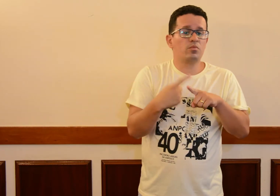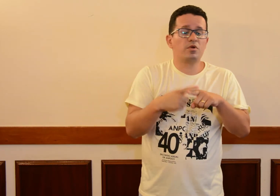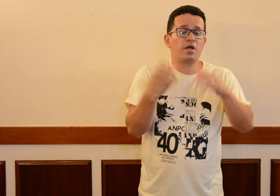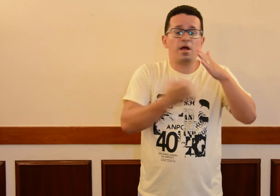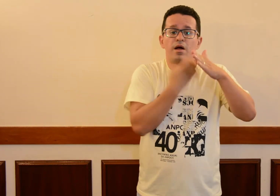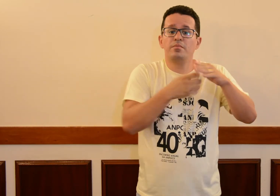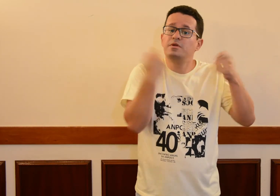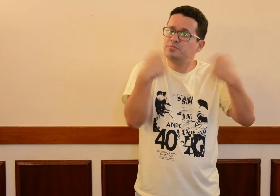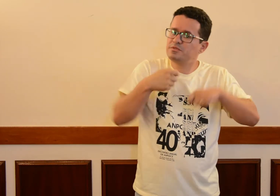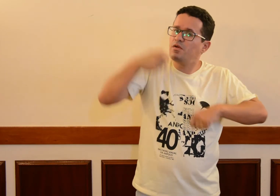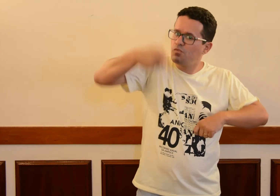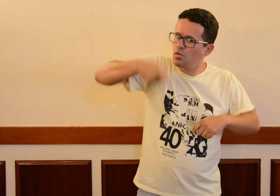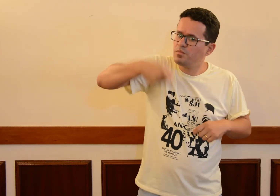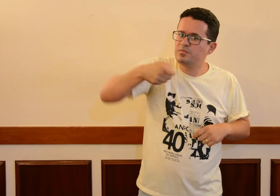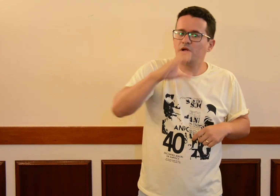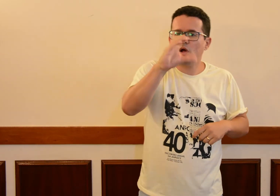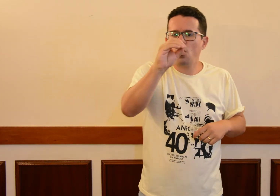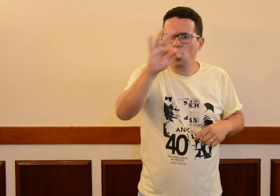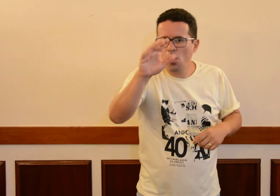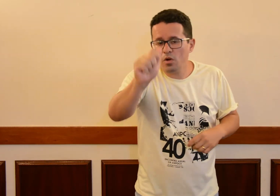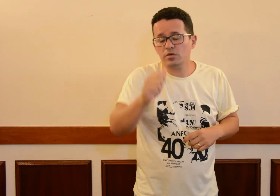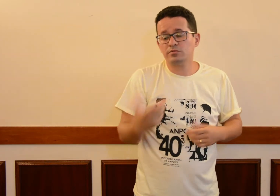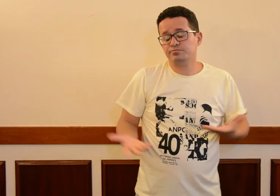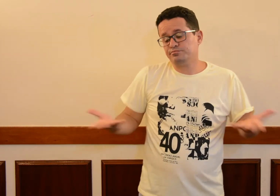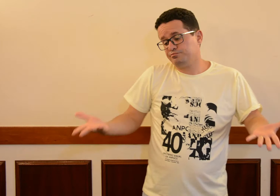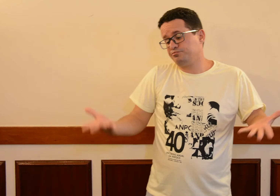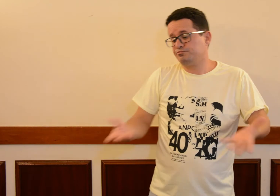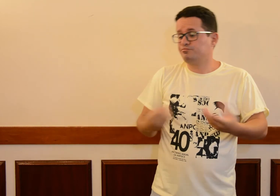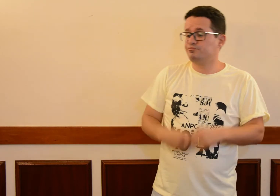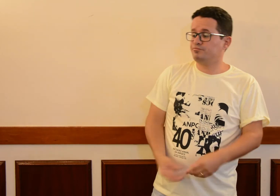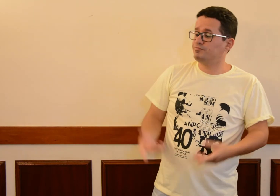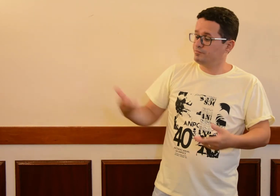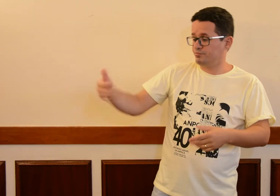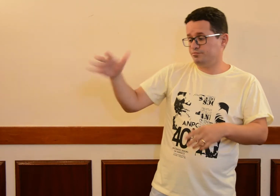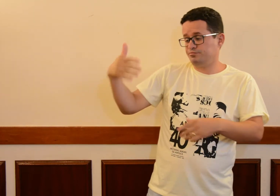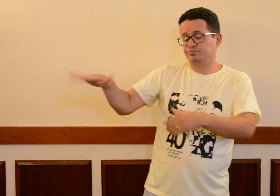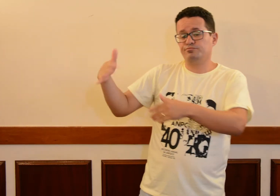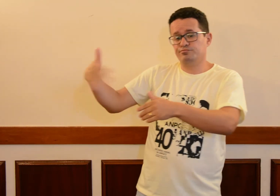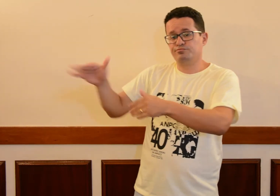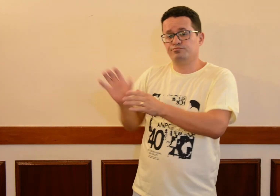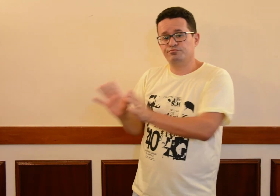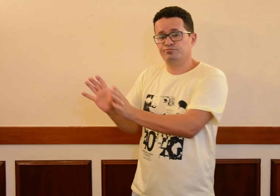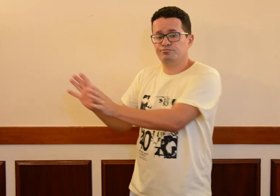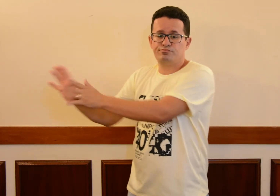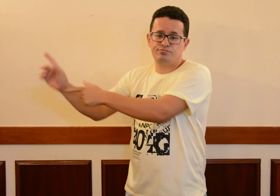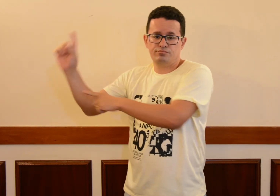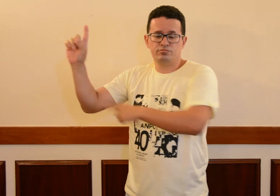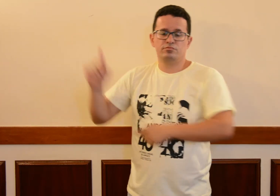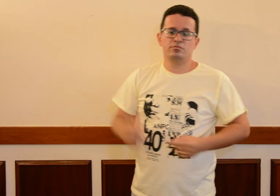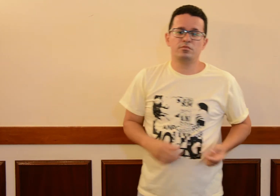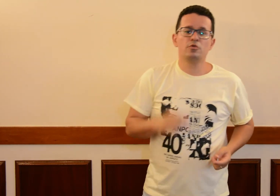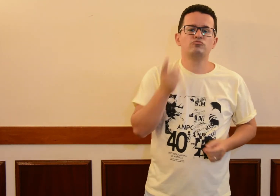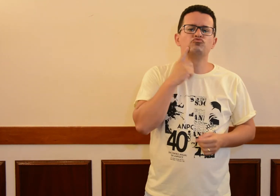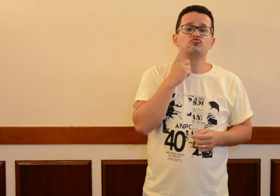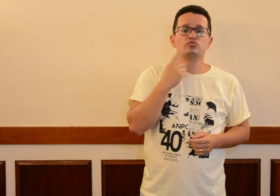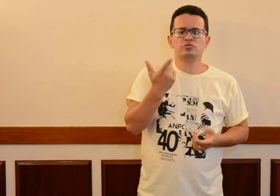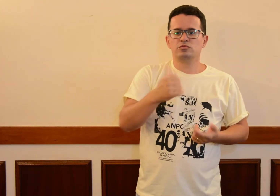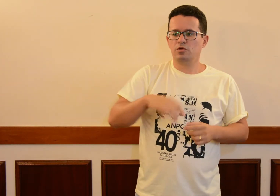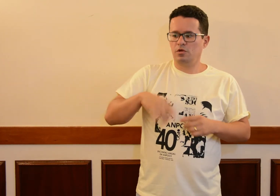nas palavras dele. Fazer o quê, né? A gente vai ter que encostar eles aí. O dia da notícia de que Tomás seria sim